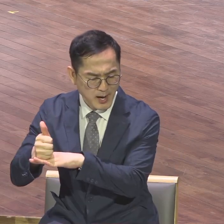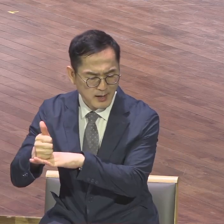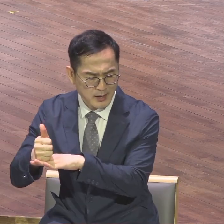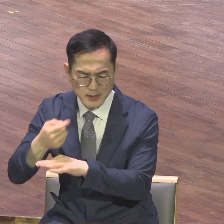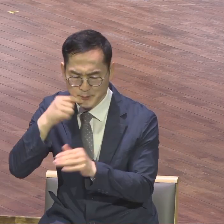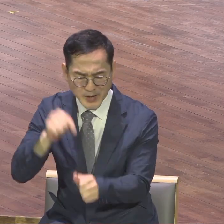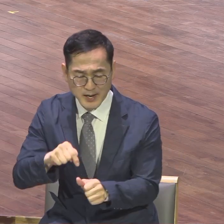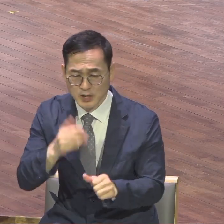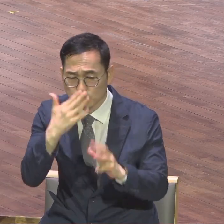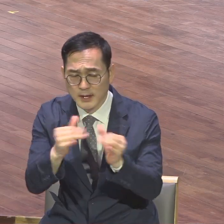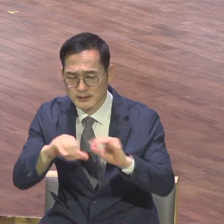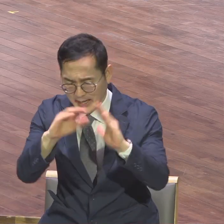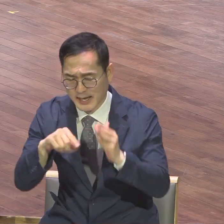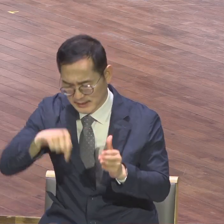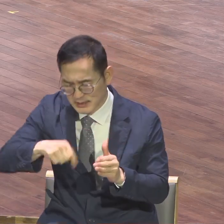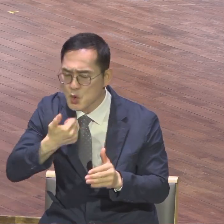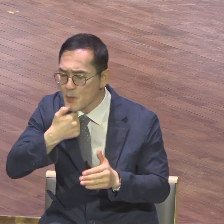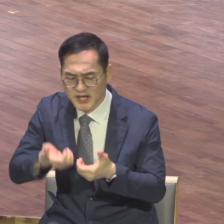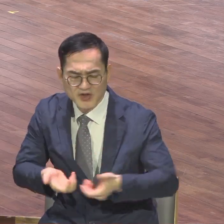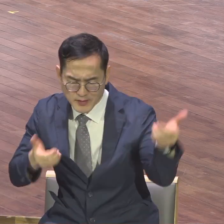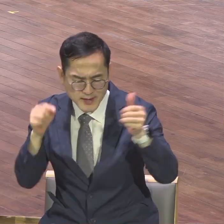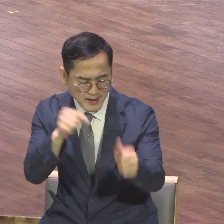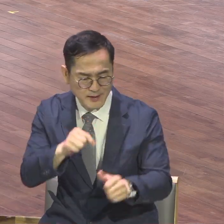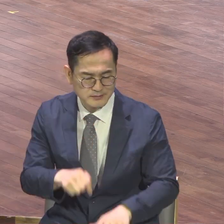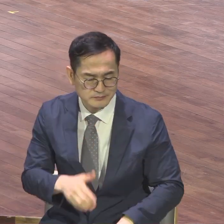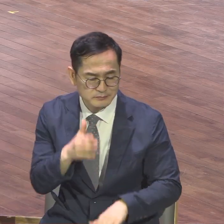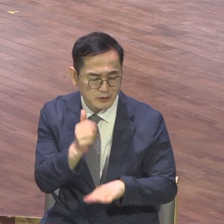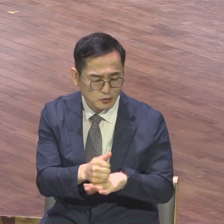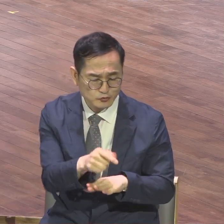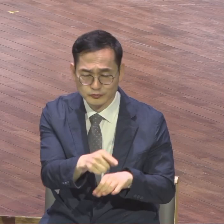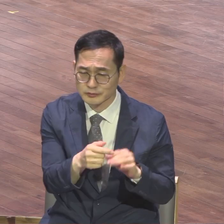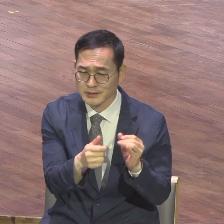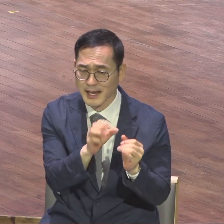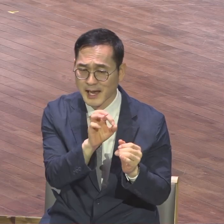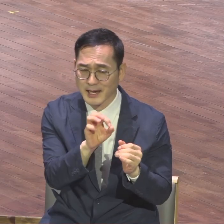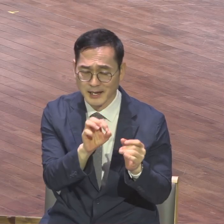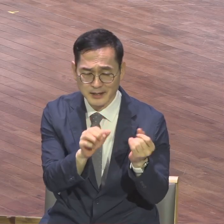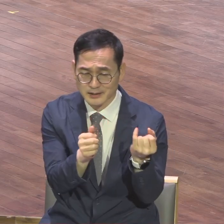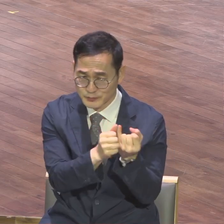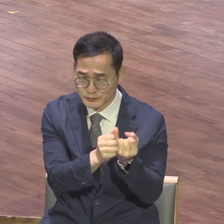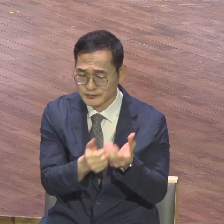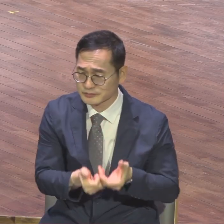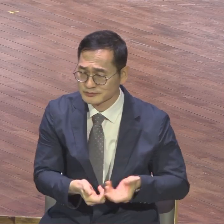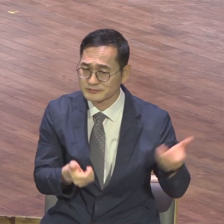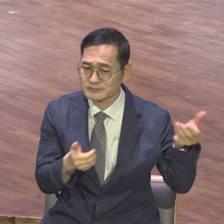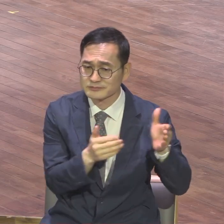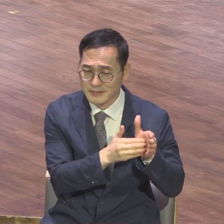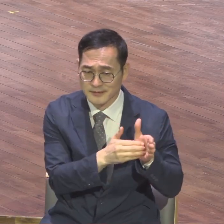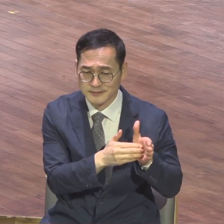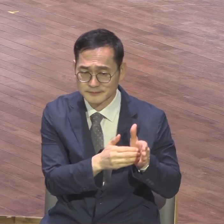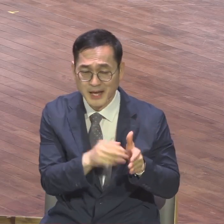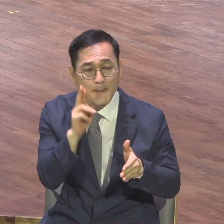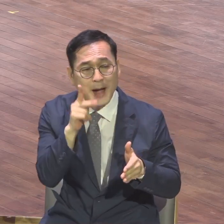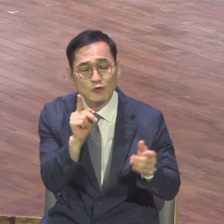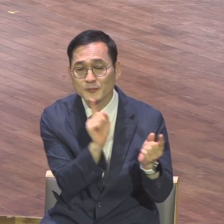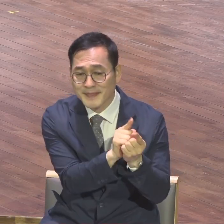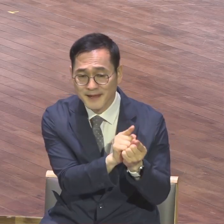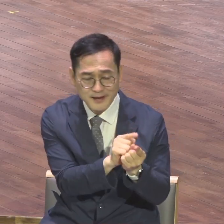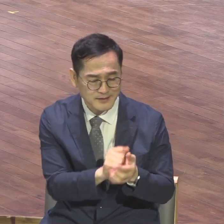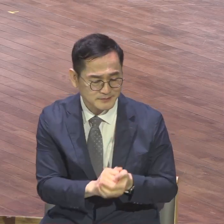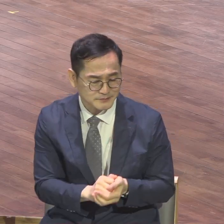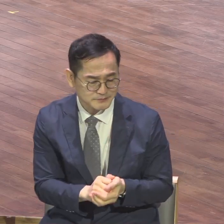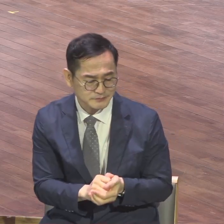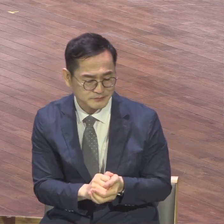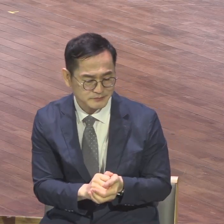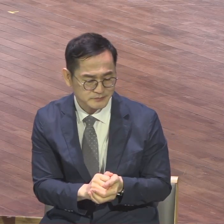떠나라 한고로 그가 그 아내 브리스길라와 함께 이달리아로부터 새로 온지라. 바울이 그들에게 감해 생업이 바쁘로